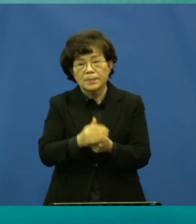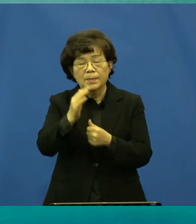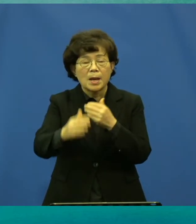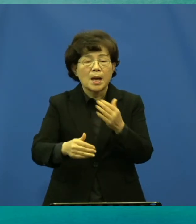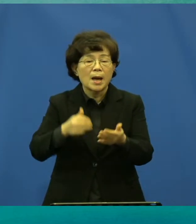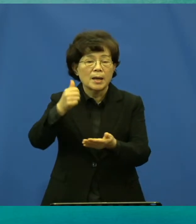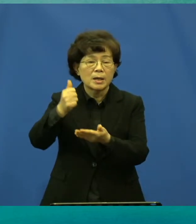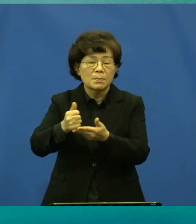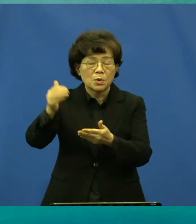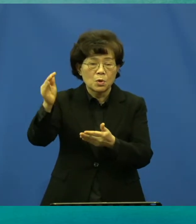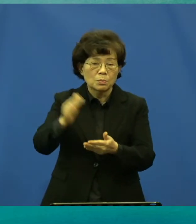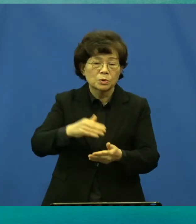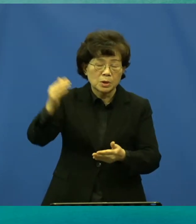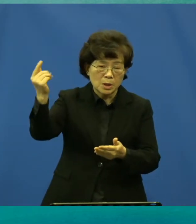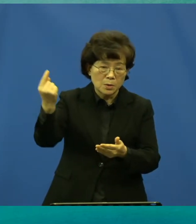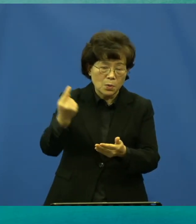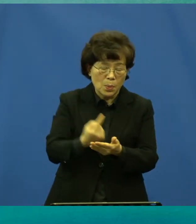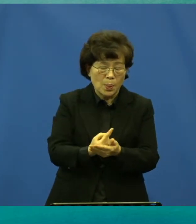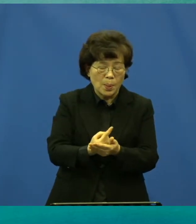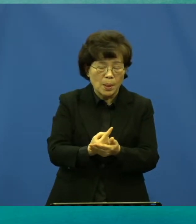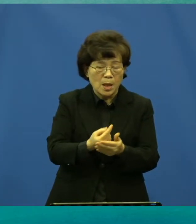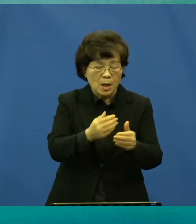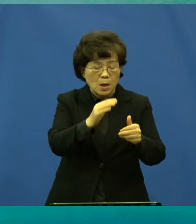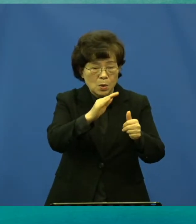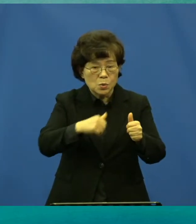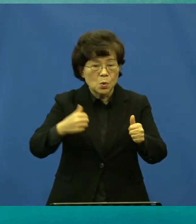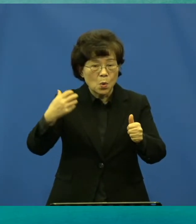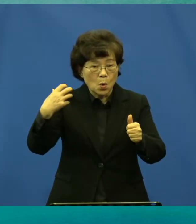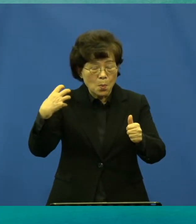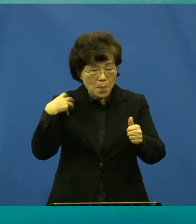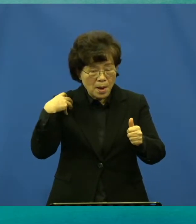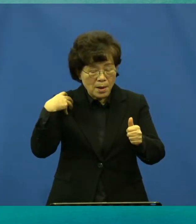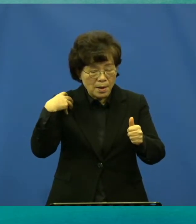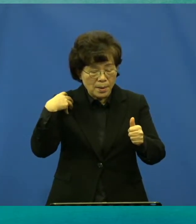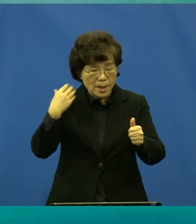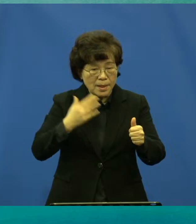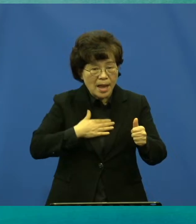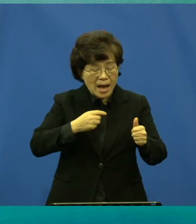하나님으로부터 시작된 소명은 하나님이 정리하십니다. 자진 사퇴는 없습니다.